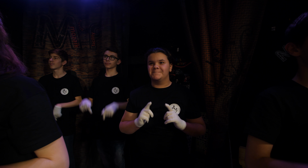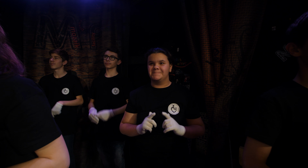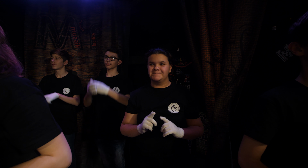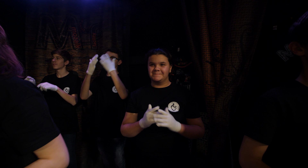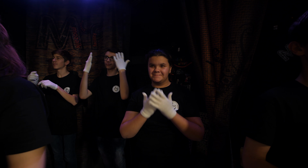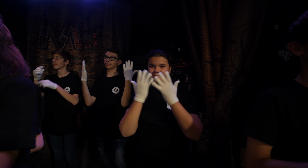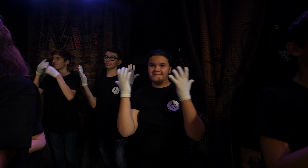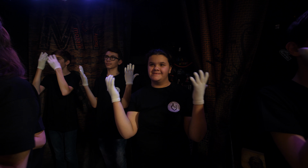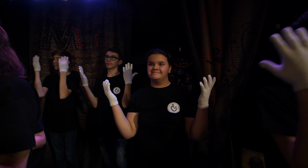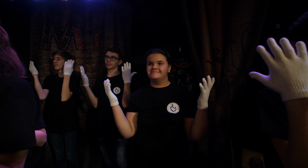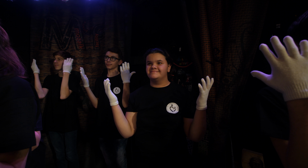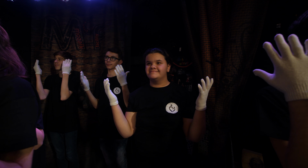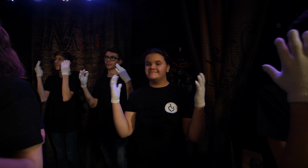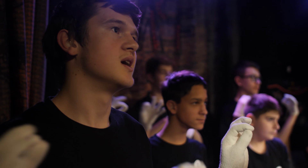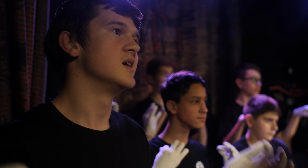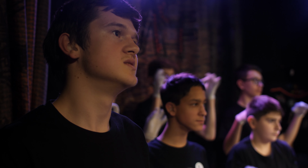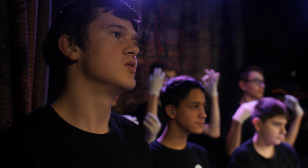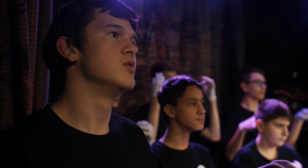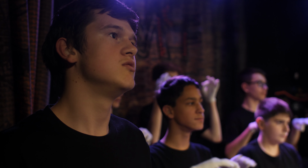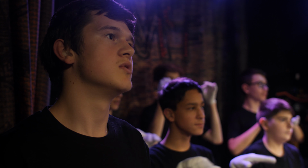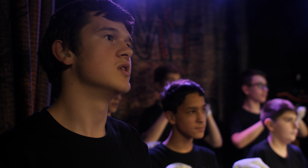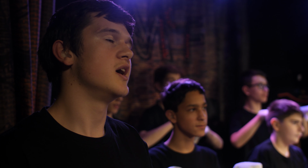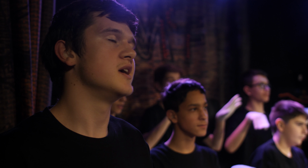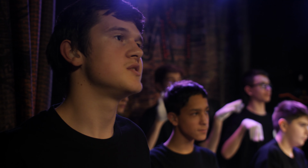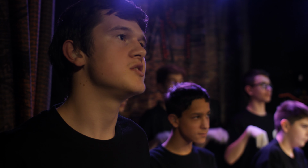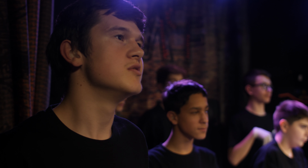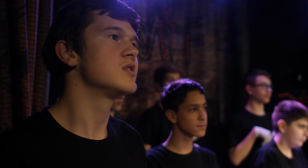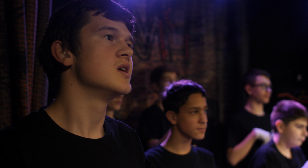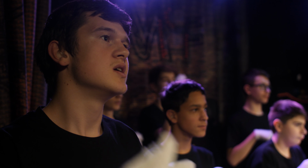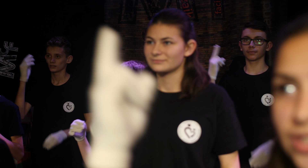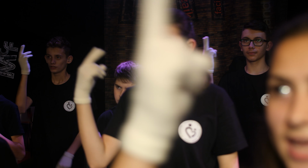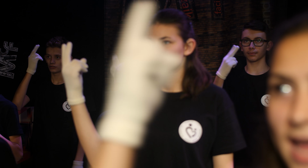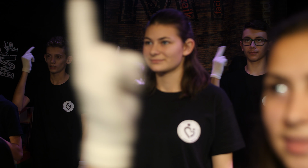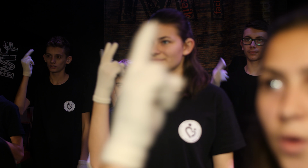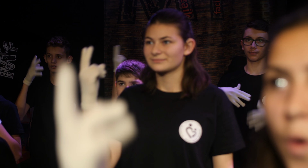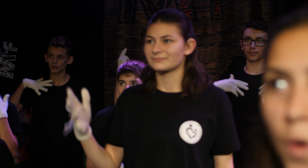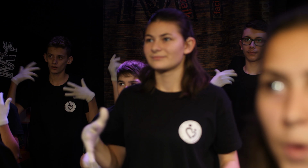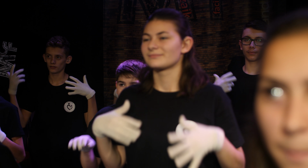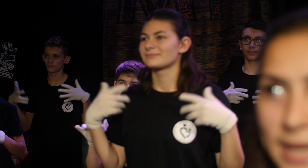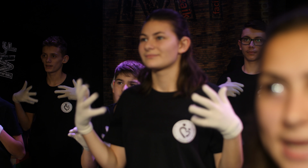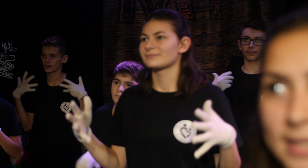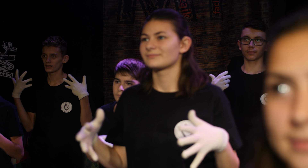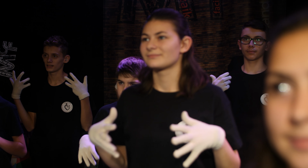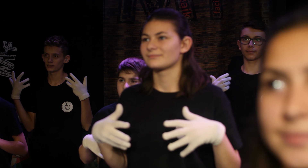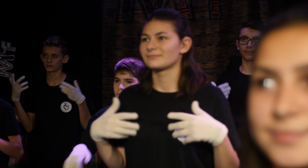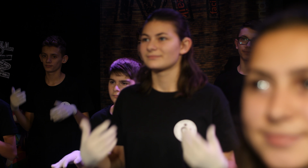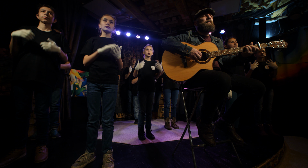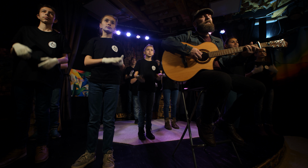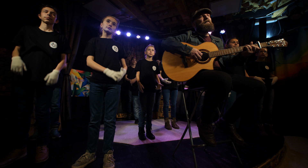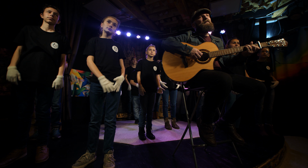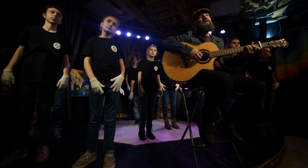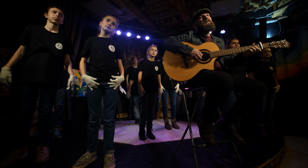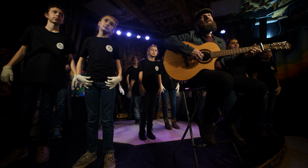állj ide a fénybe, Táncoljunk ha együtt, Isten örömében.